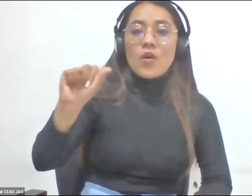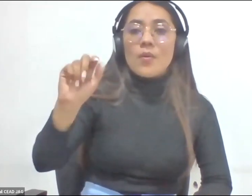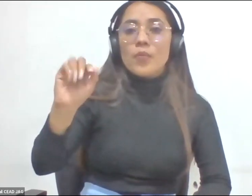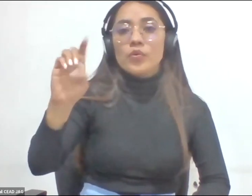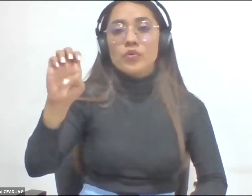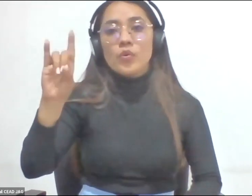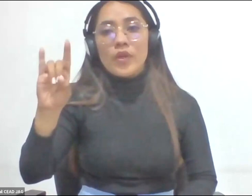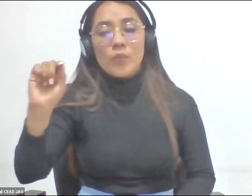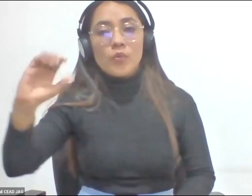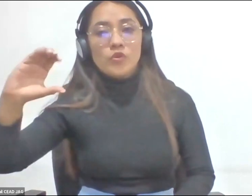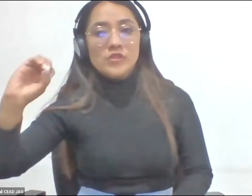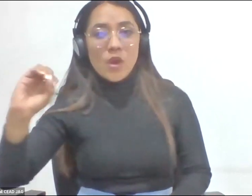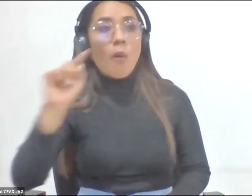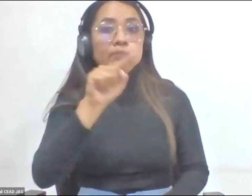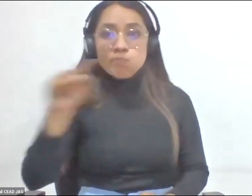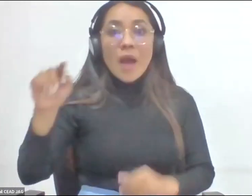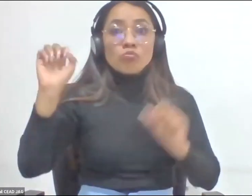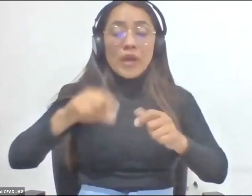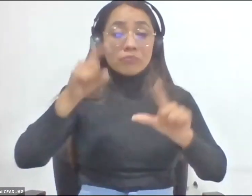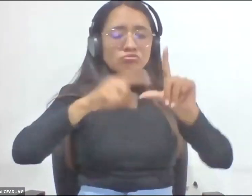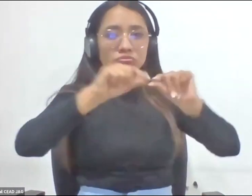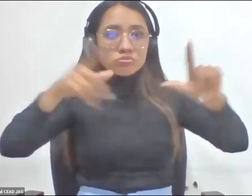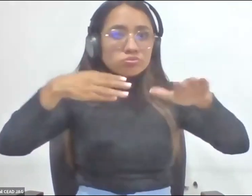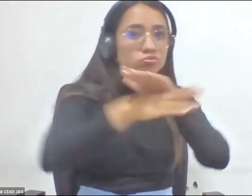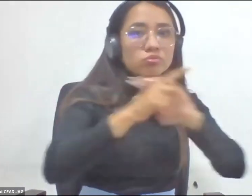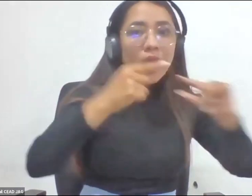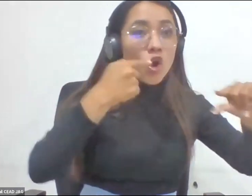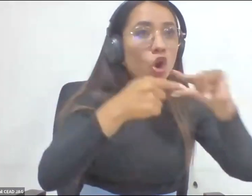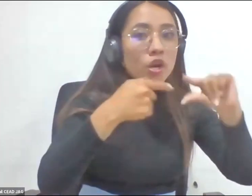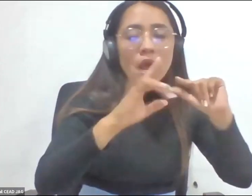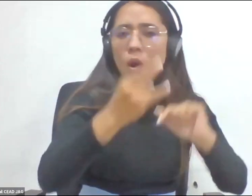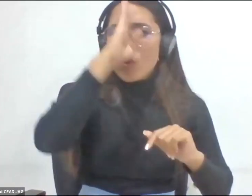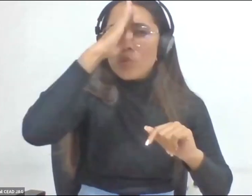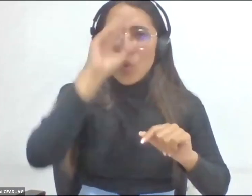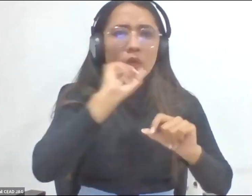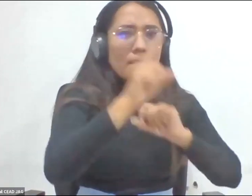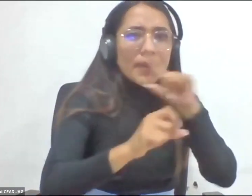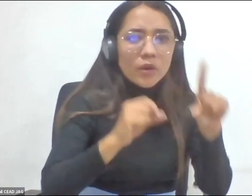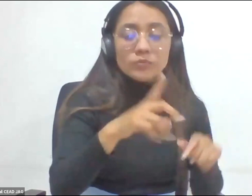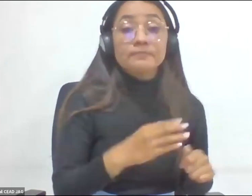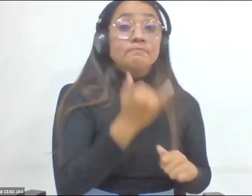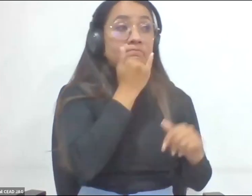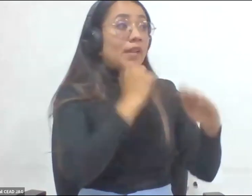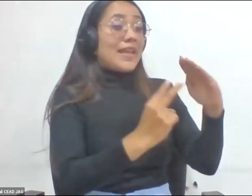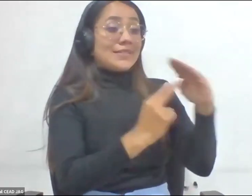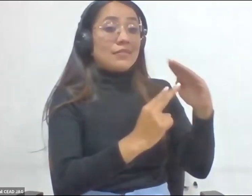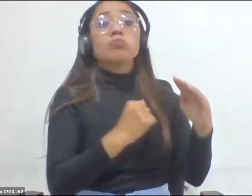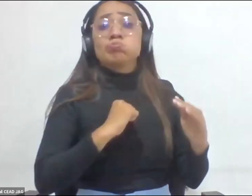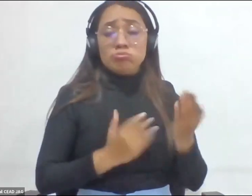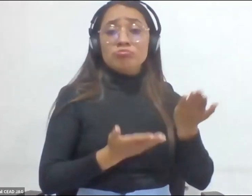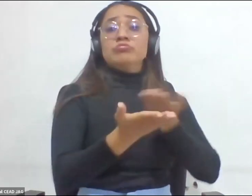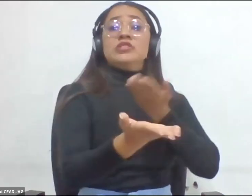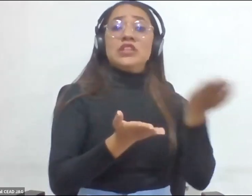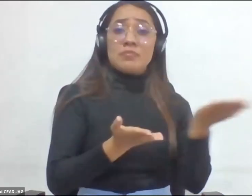que ahorita leía el icetex tiene diferentes servicios diferentes líneas de crédito